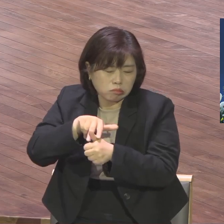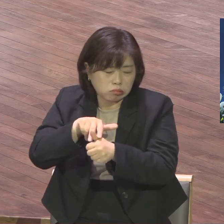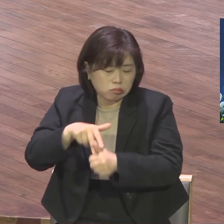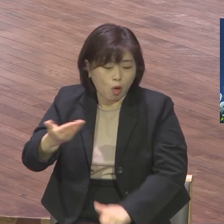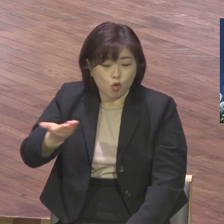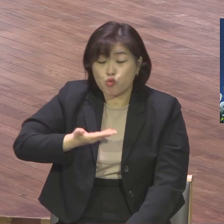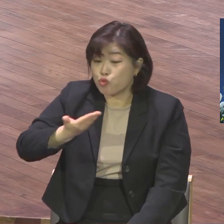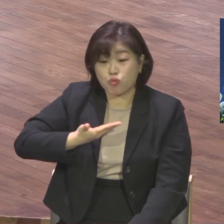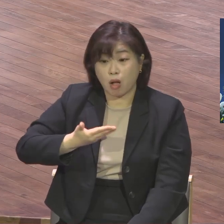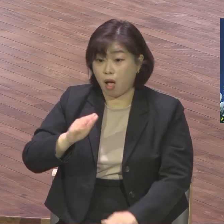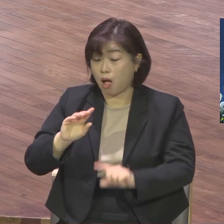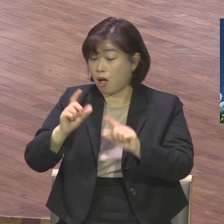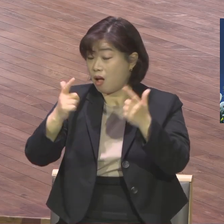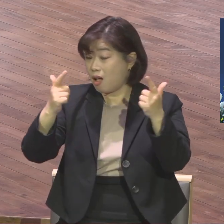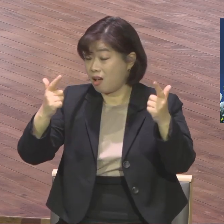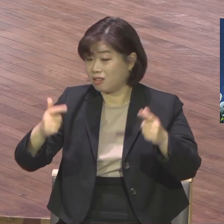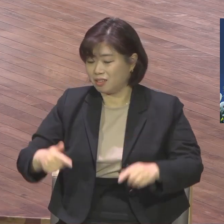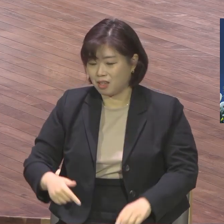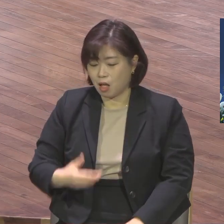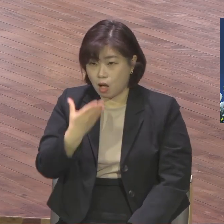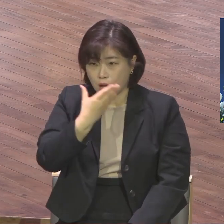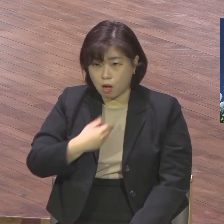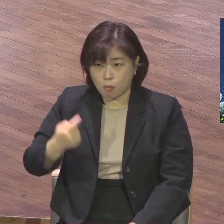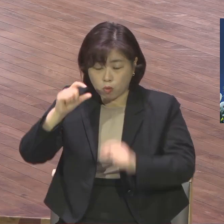삶 자체를 변화시키는 트랜스포메이션이에요.